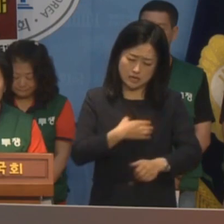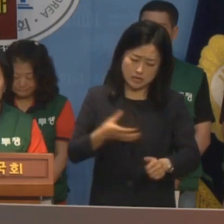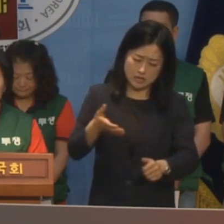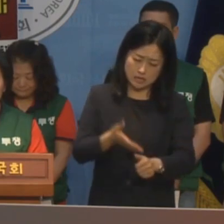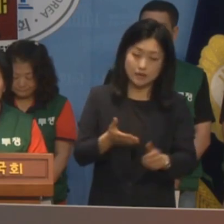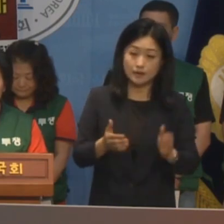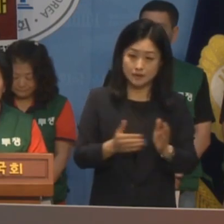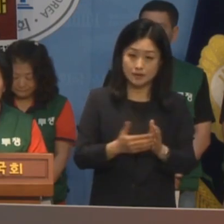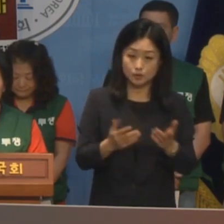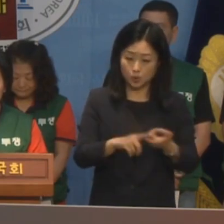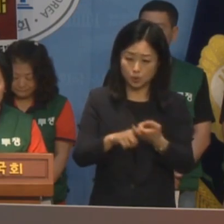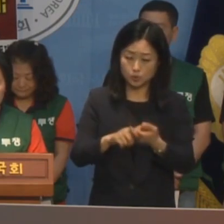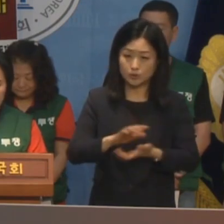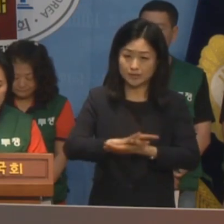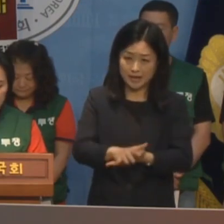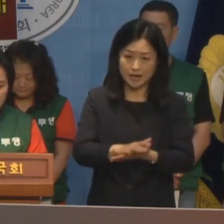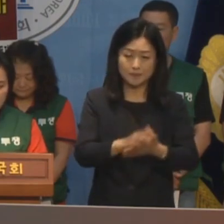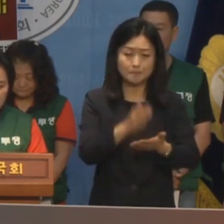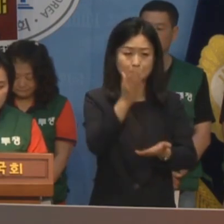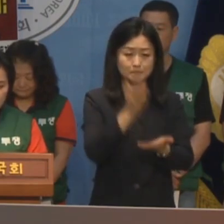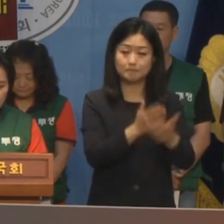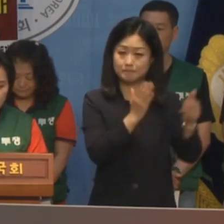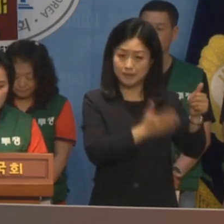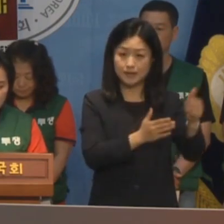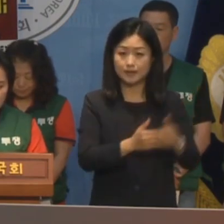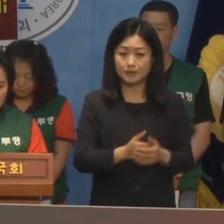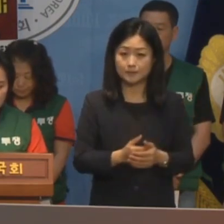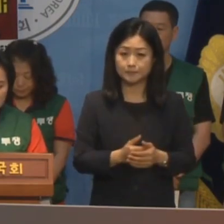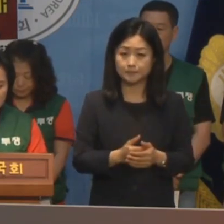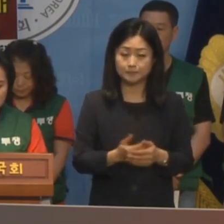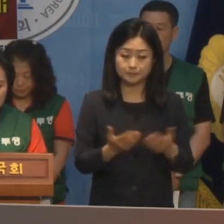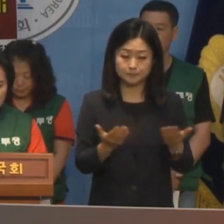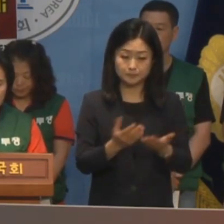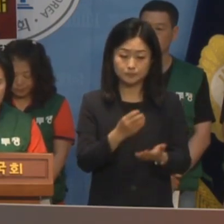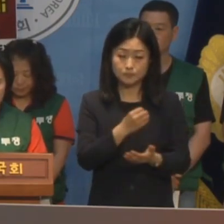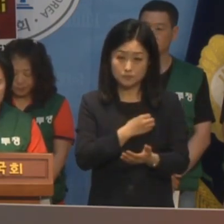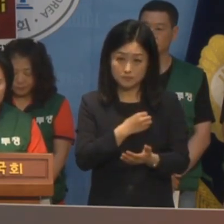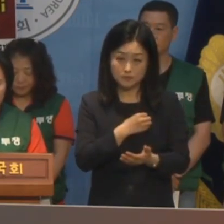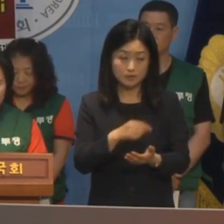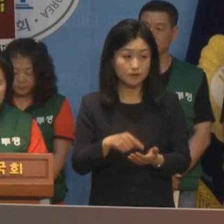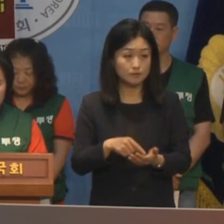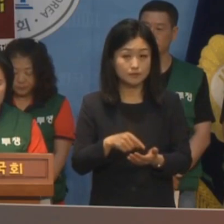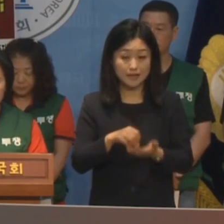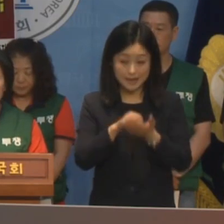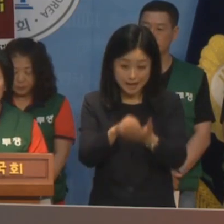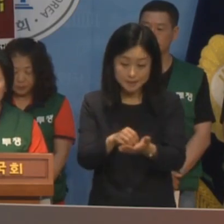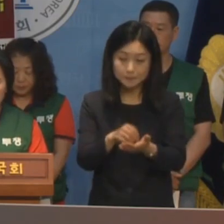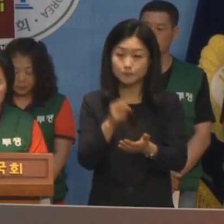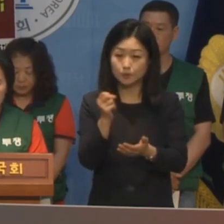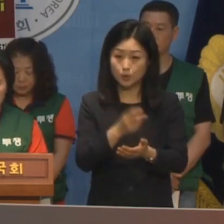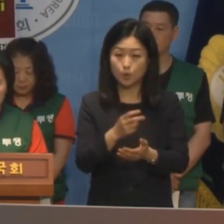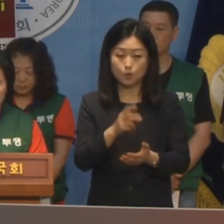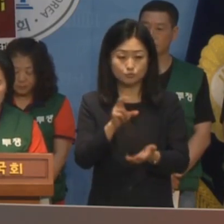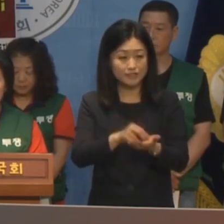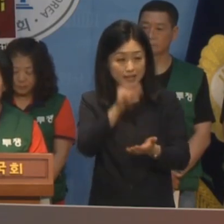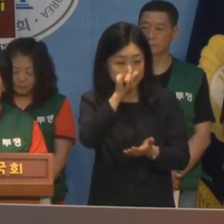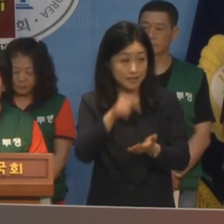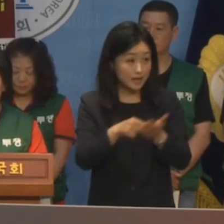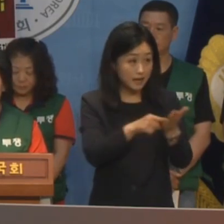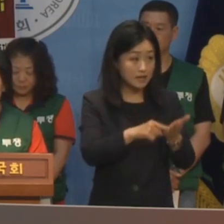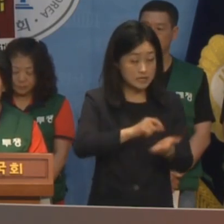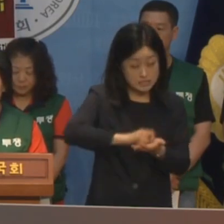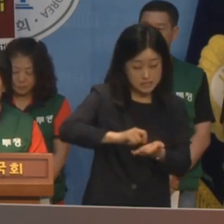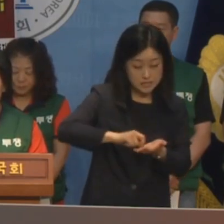가했다. 노조 탄압 중단하라. 노동조합원과 문제를 제기하는 노동자에게는 과도하게 경의서